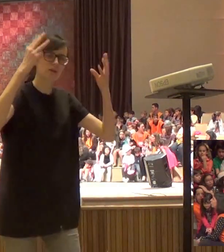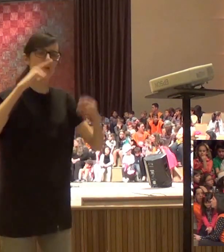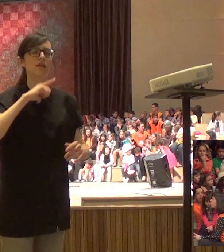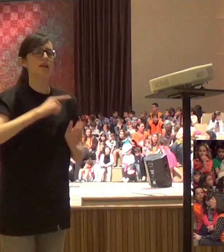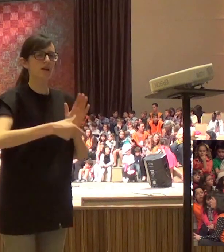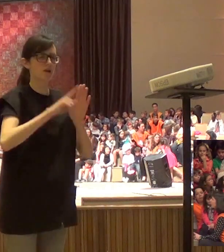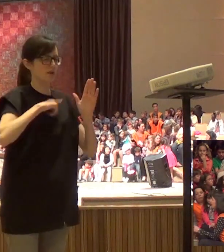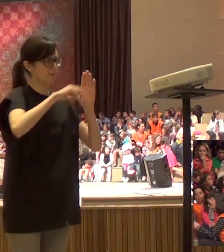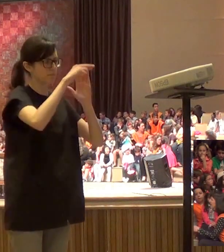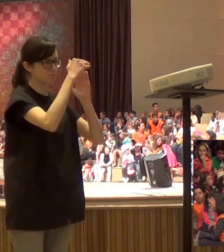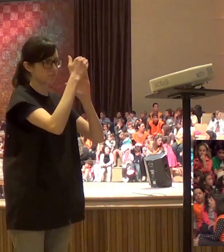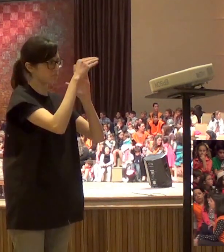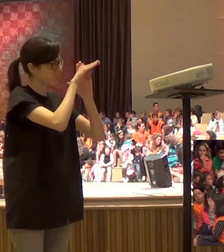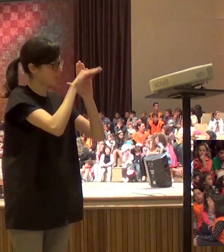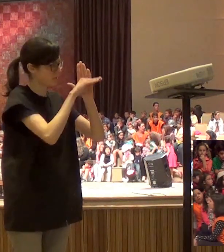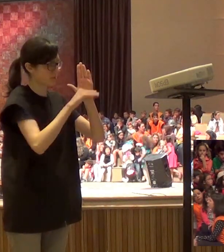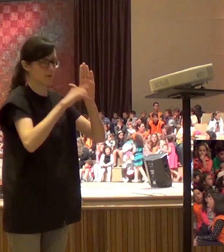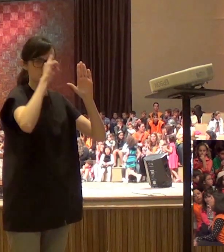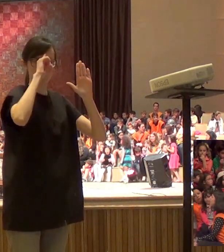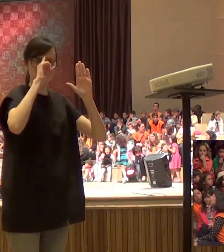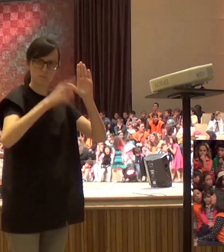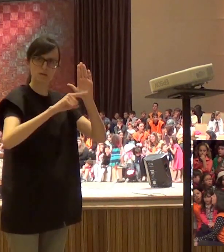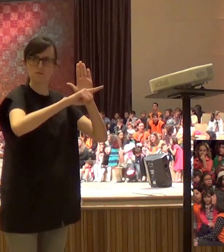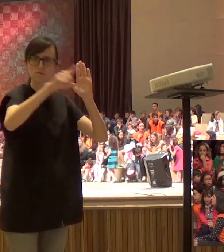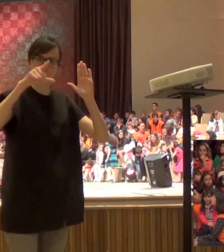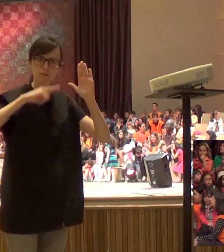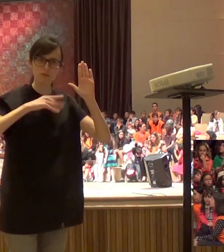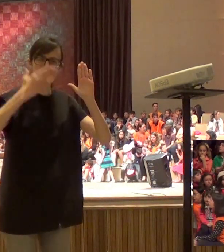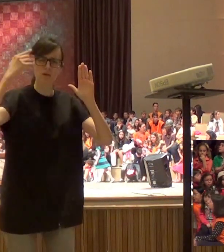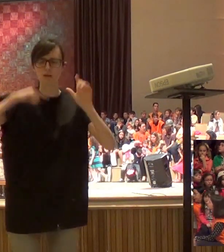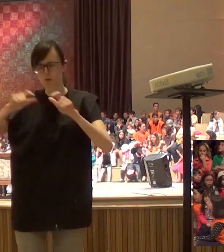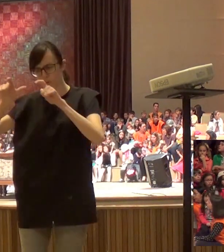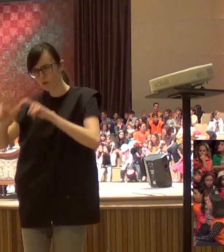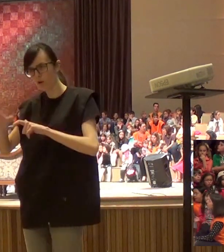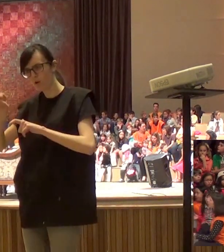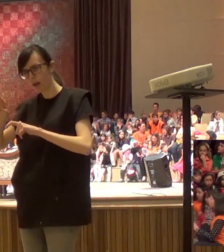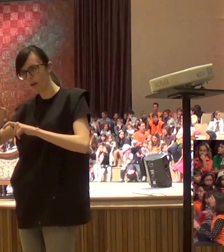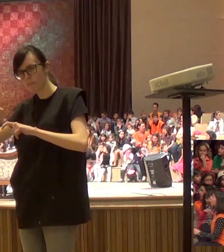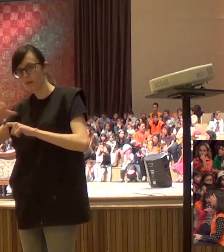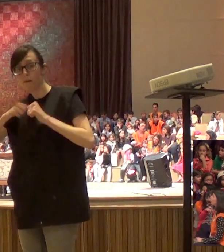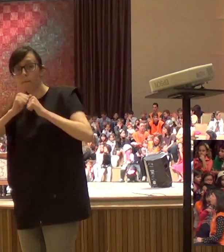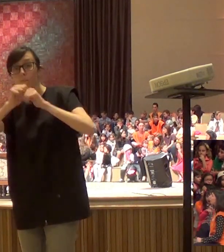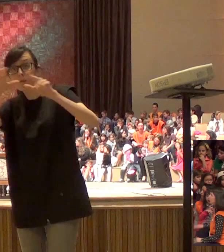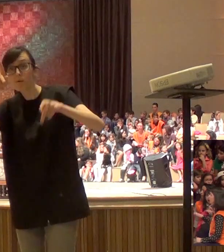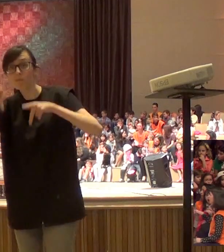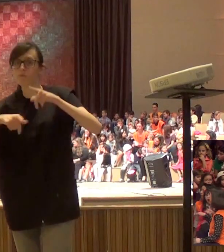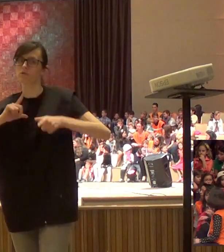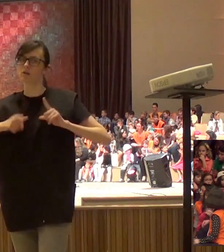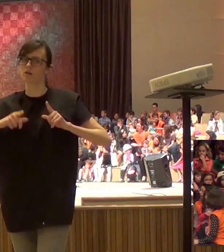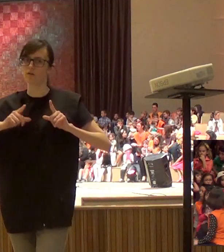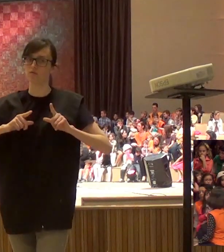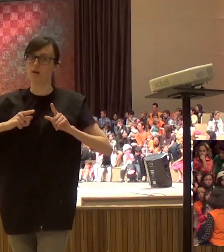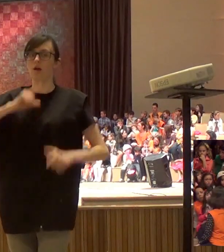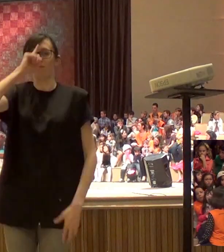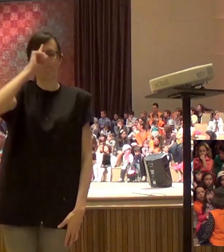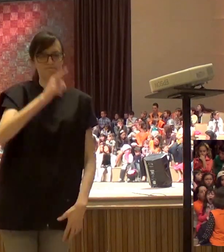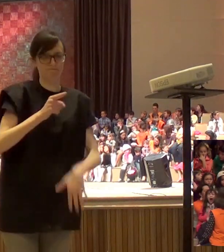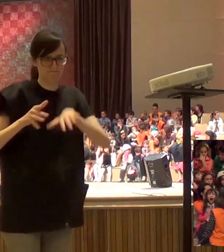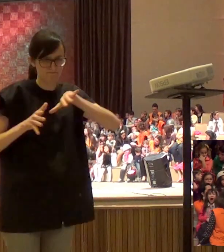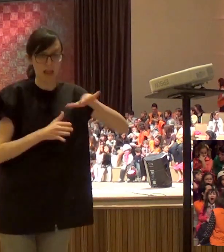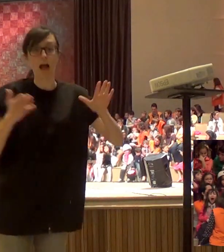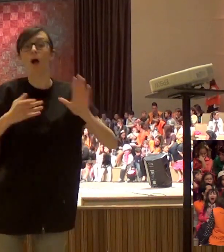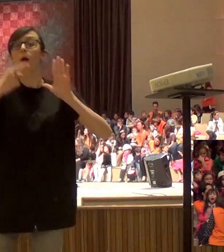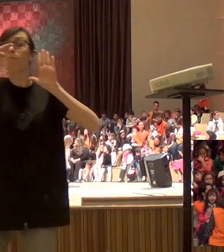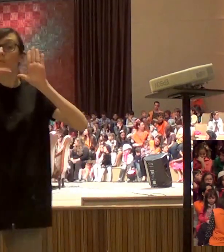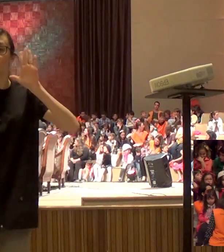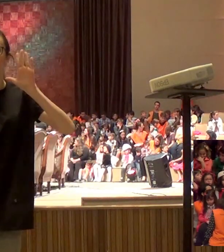servo Moisés, dos decretos e das ordenanças que lhe dei em Horebe para todo o povo de Israel. Aqui